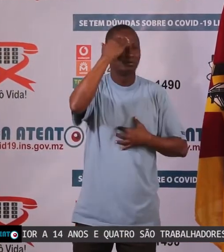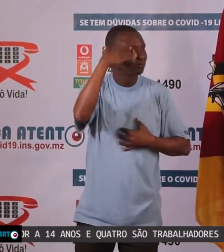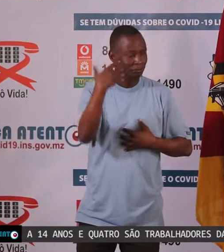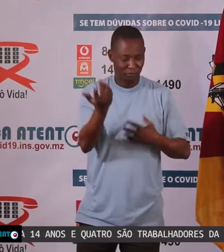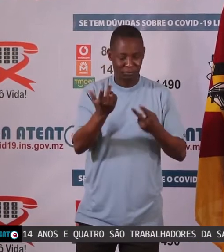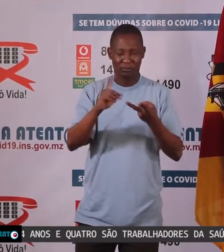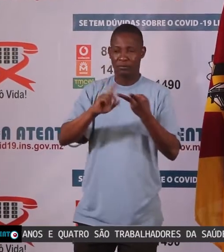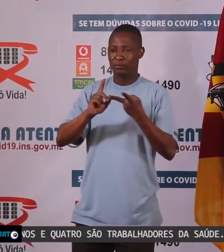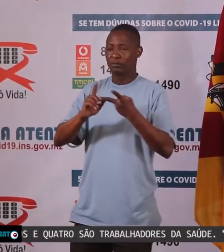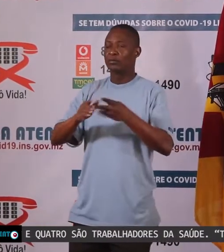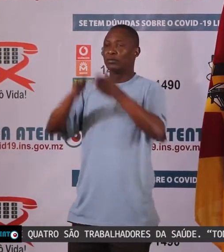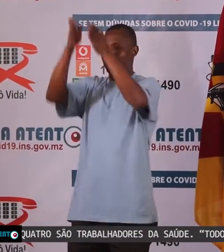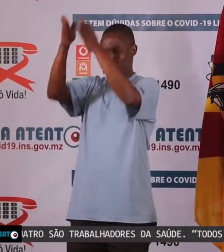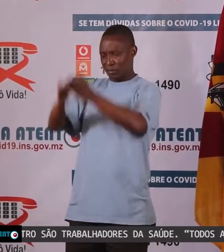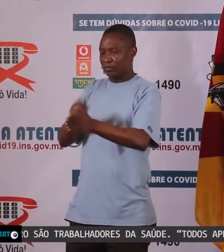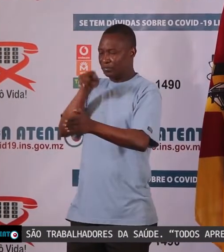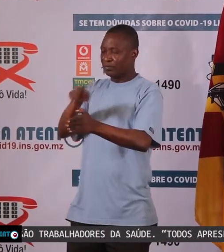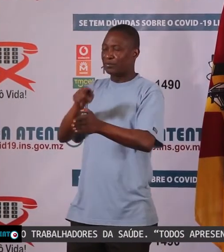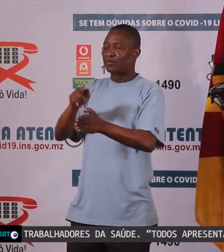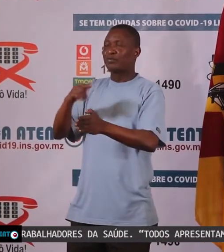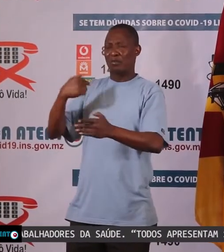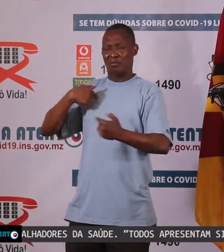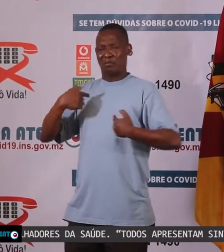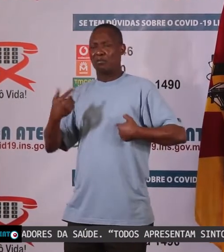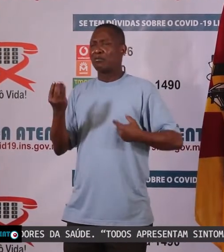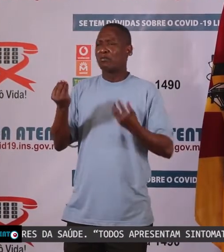epidemiológico e clínico dos casos de Covid-19.